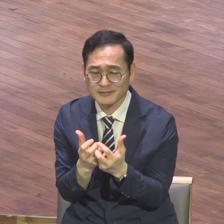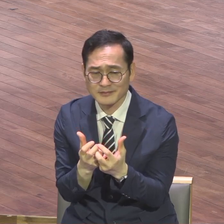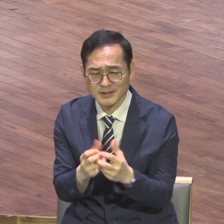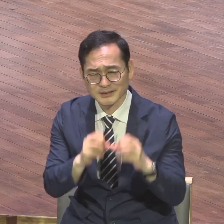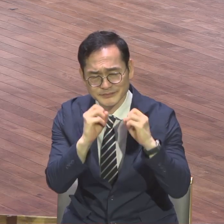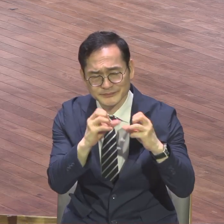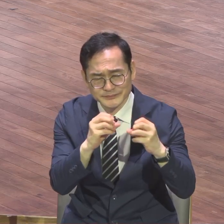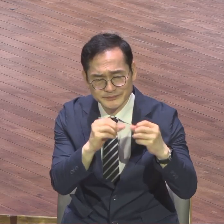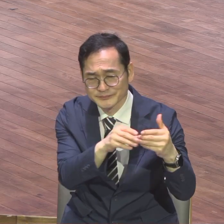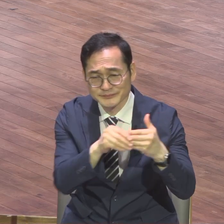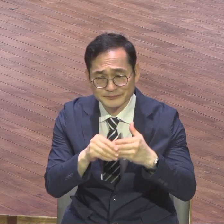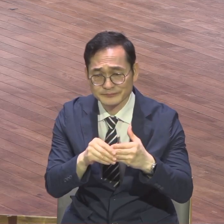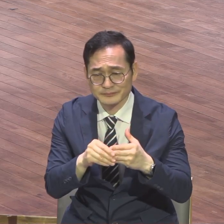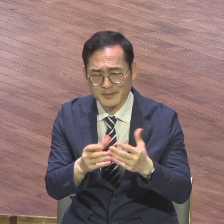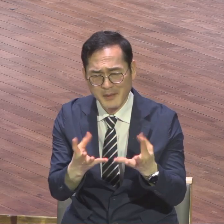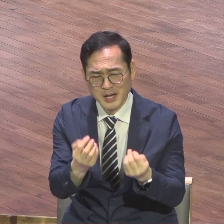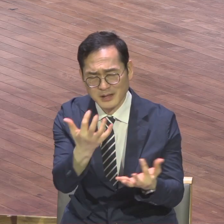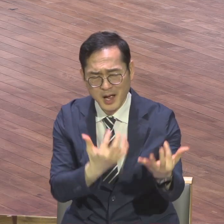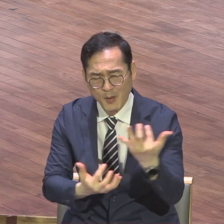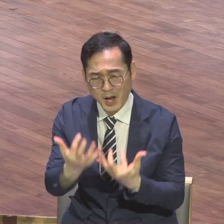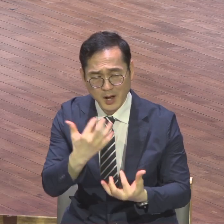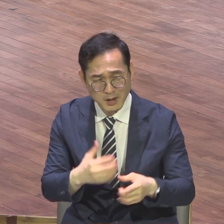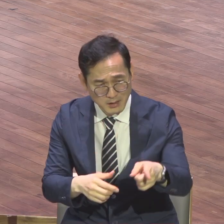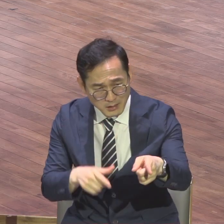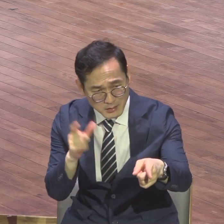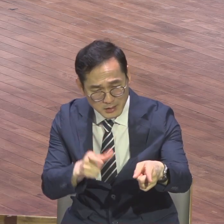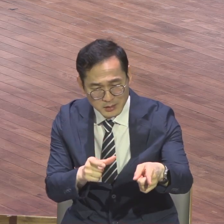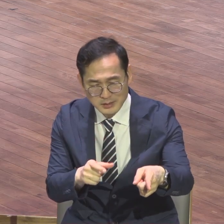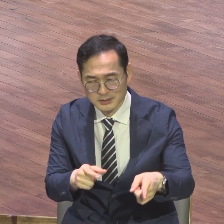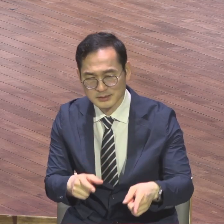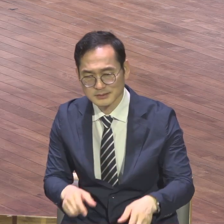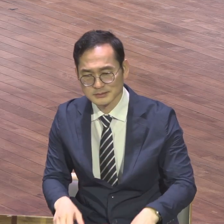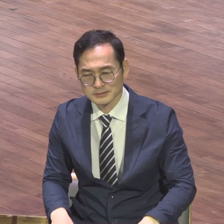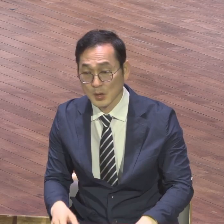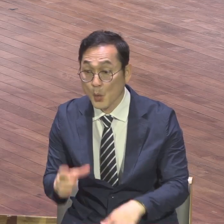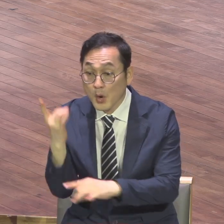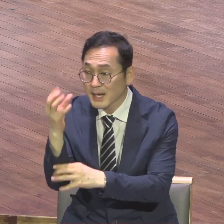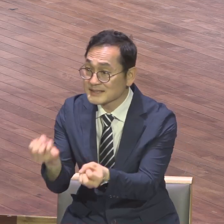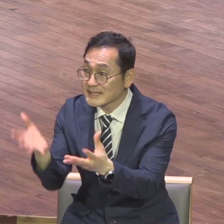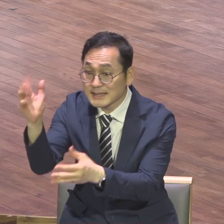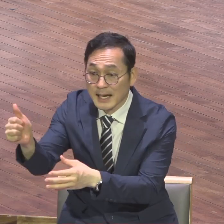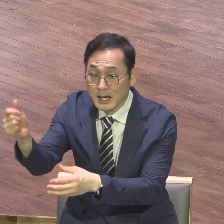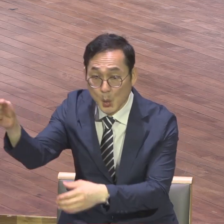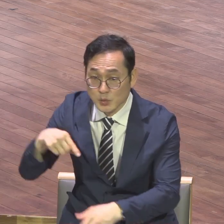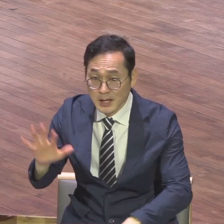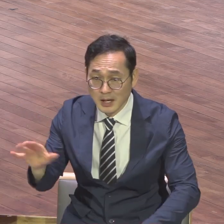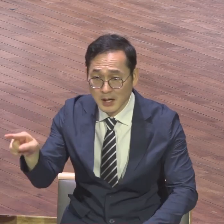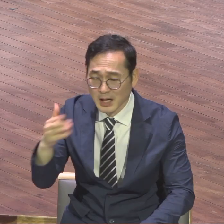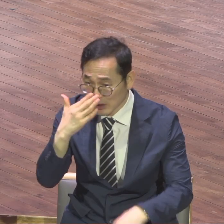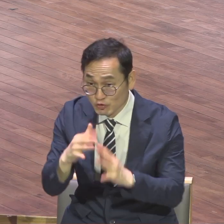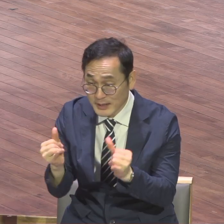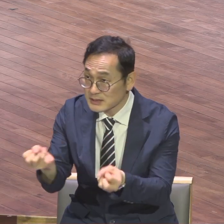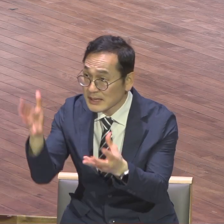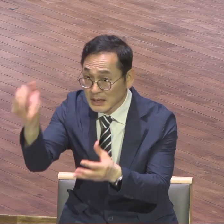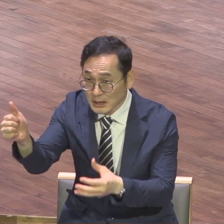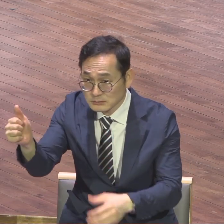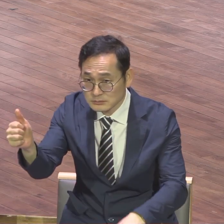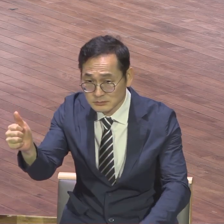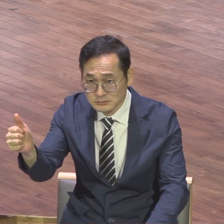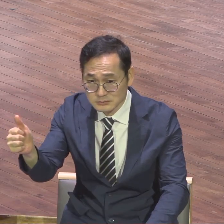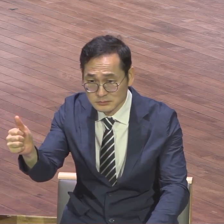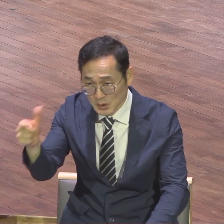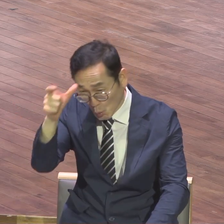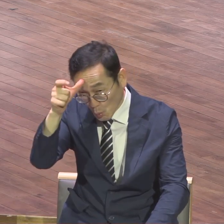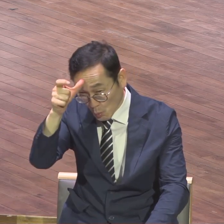무리, 다시 말해서 돌아올 것 같지 않던 사람들이, 제사장은 안 오거든요 원래 유대교 제사장인데 이분들까지 다